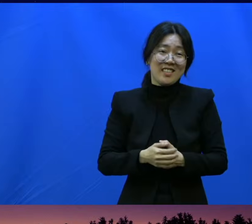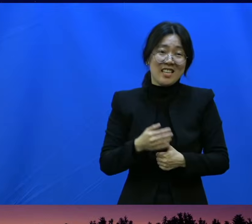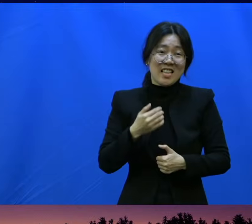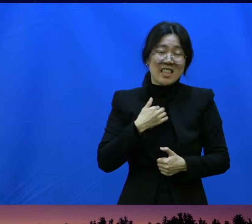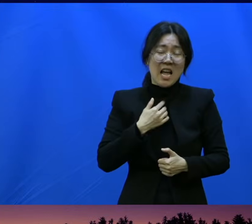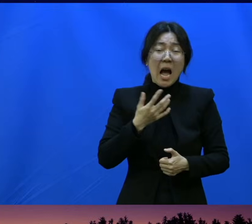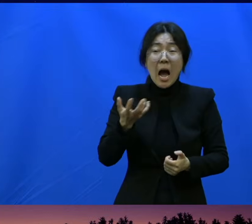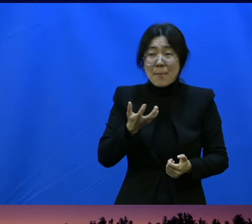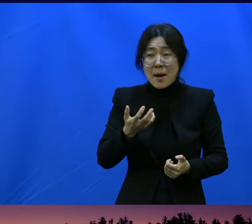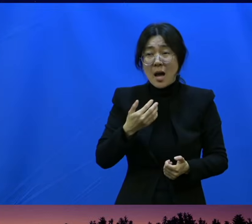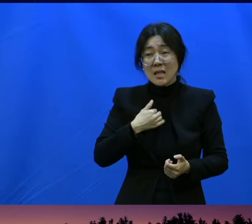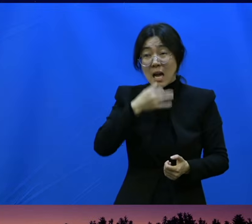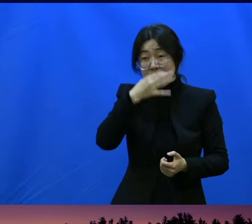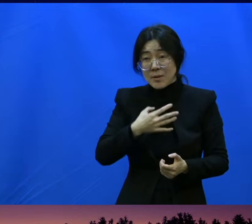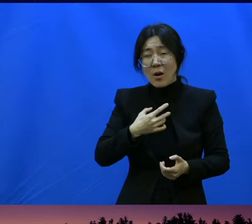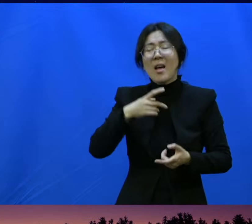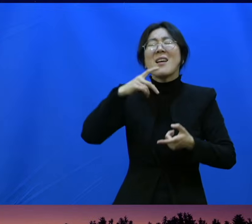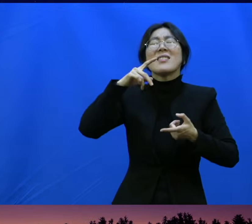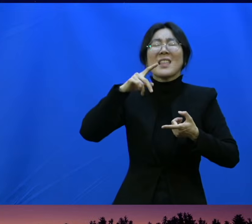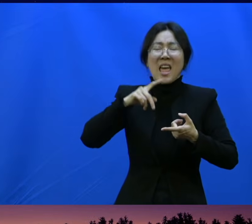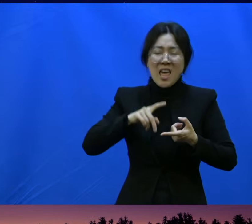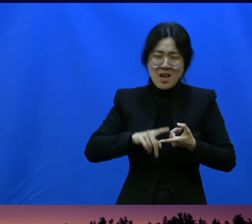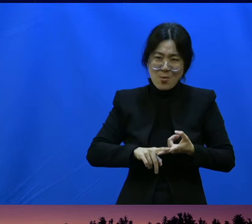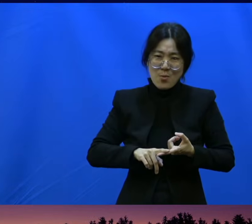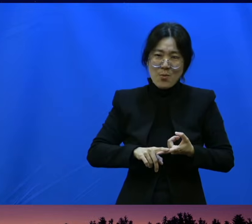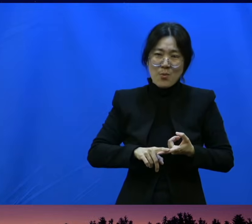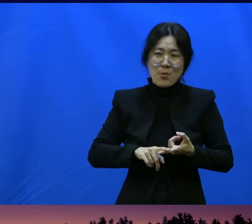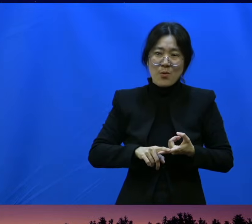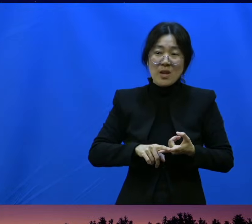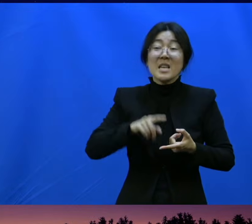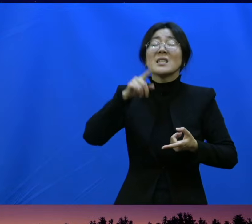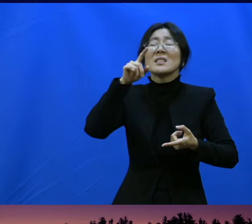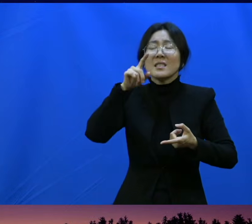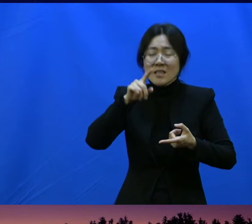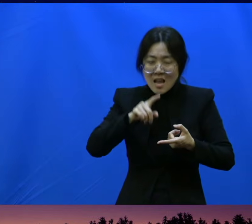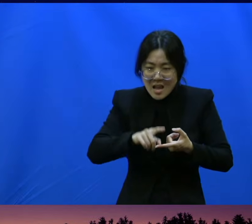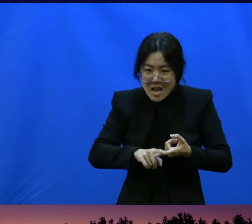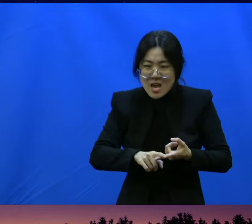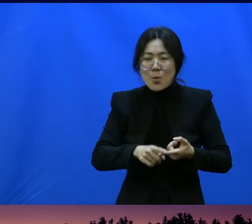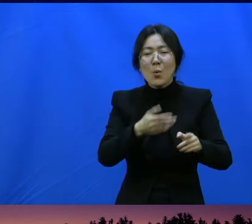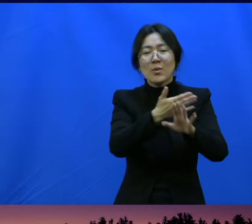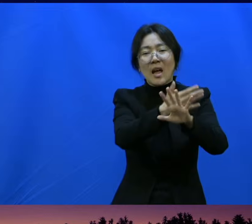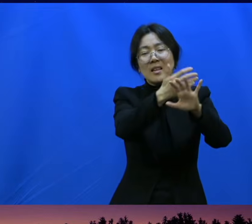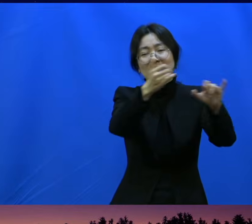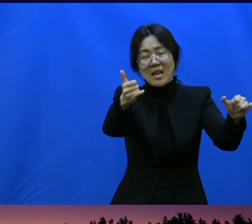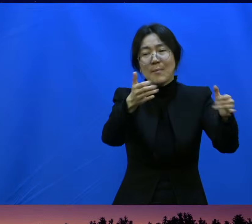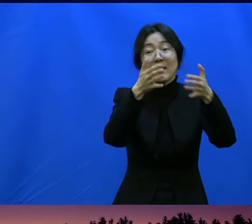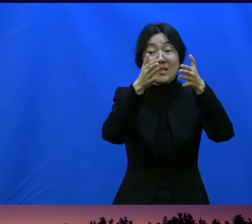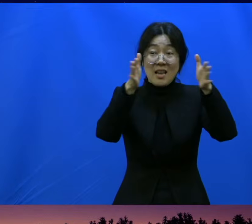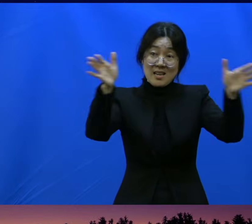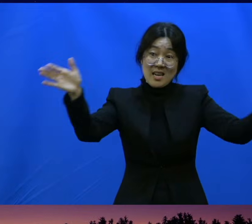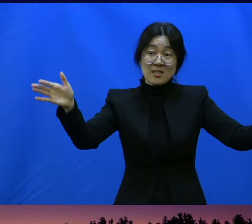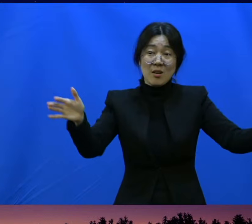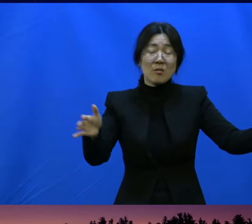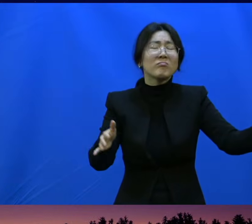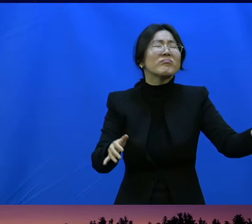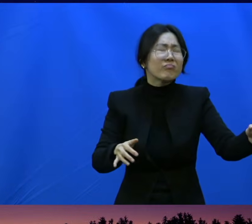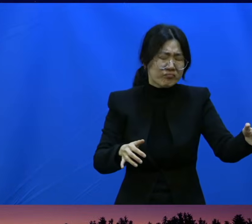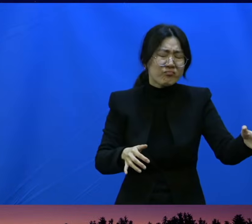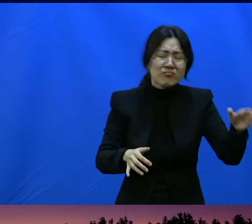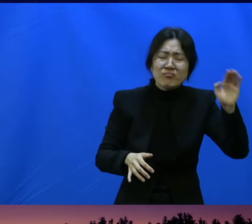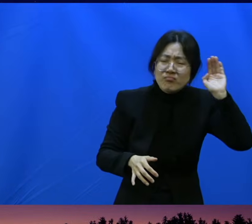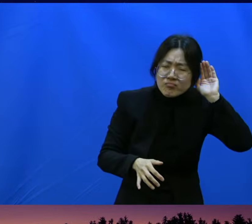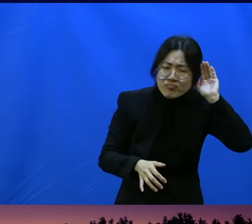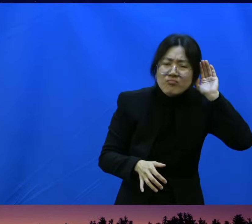보기를 원하십니다. 내리막길에서 만난 하나님은 정말 내가 성공할 때 만난 하나님과 다른